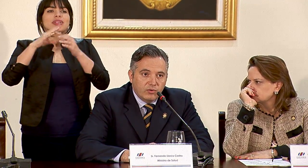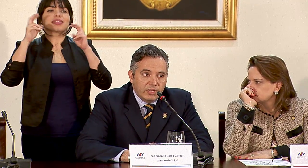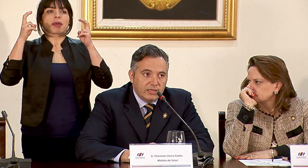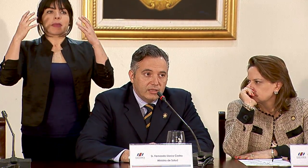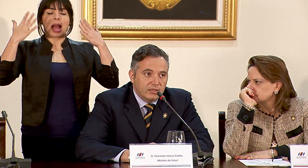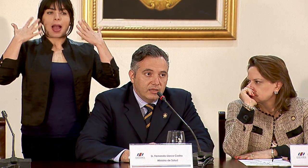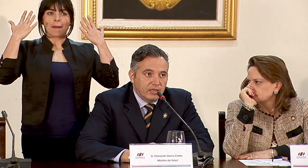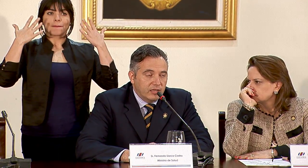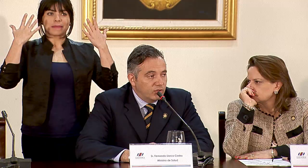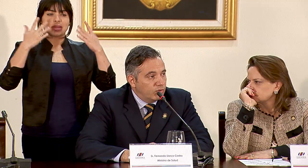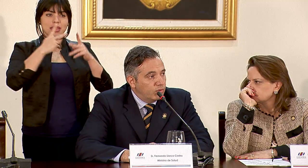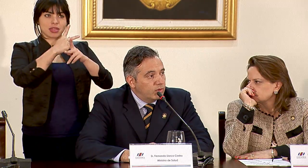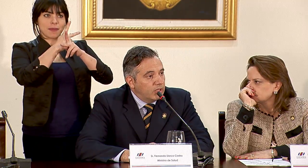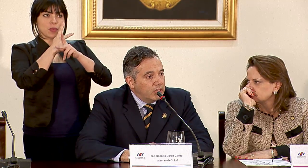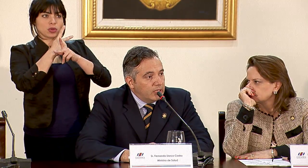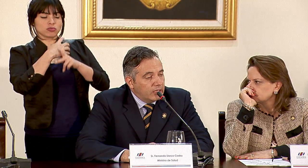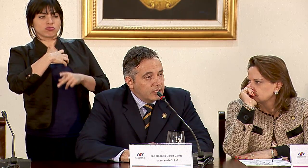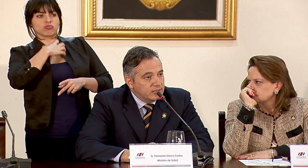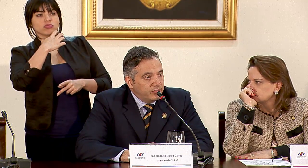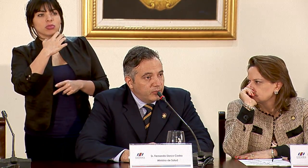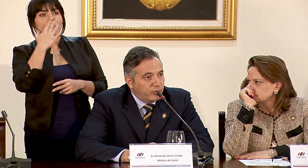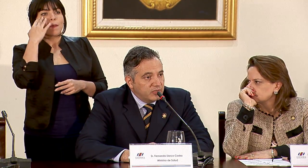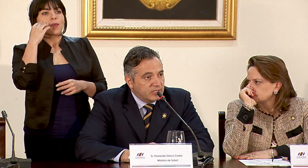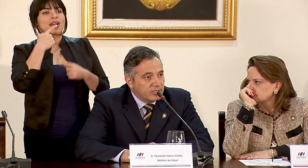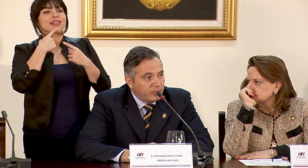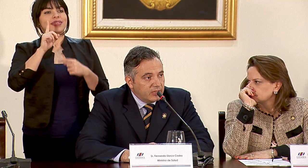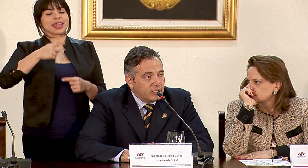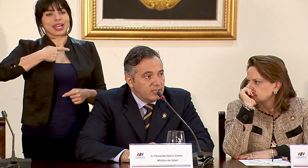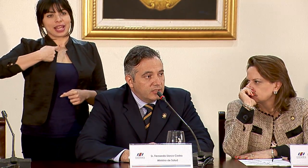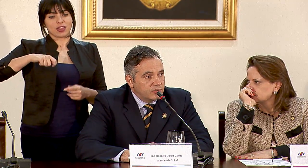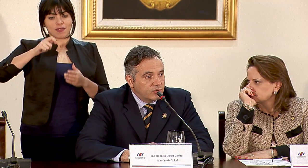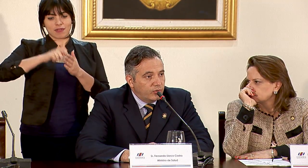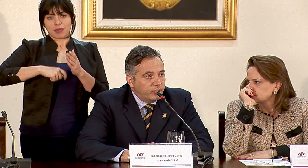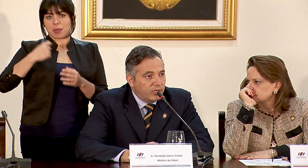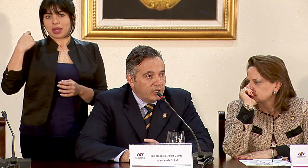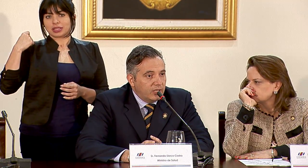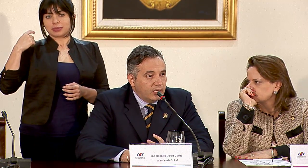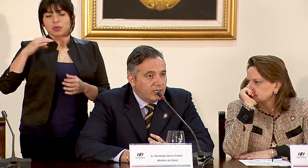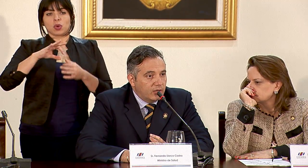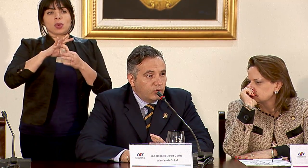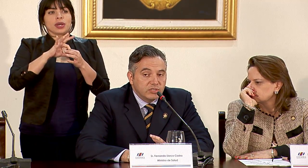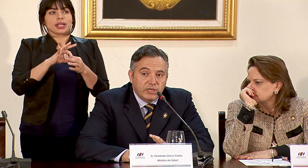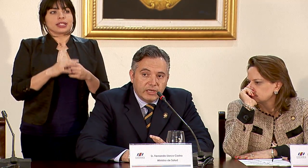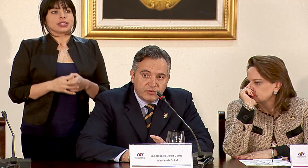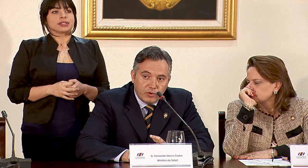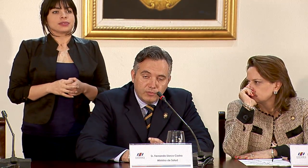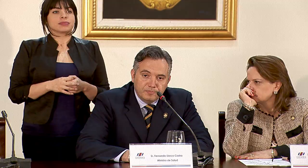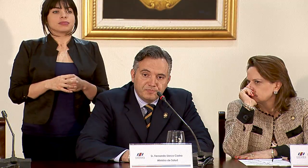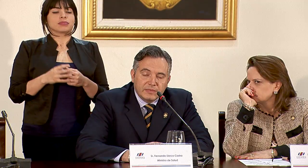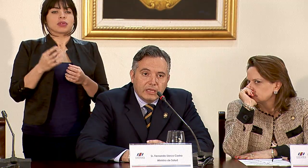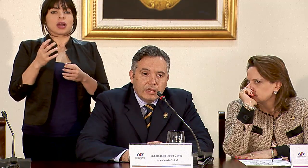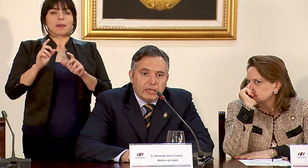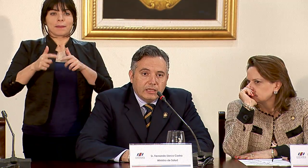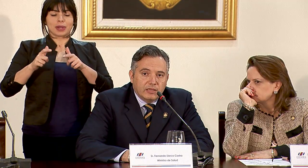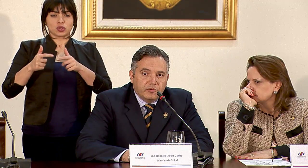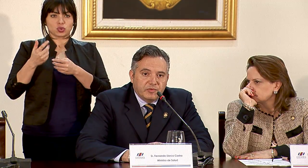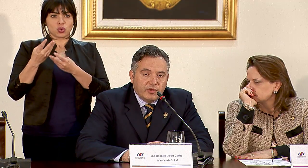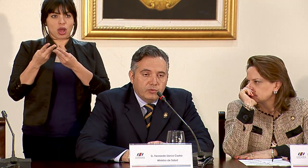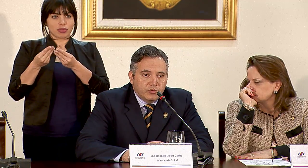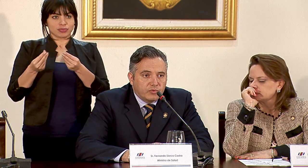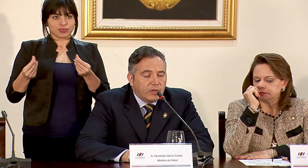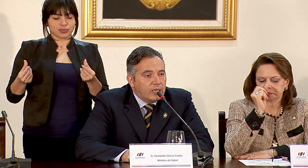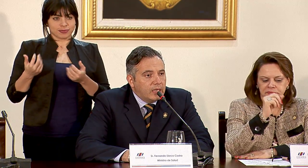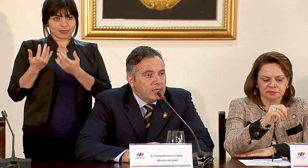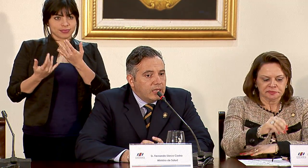mostrado con el decreto que se firmó recientemente sobre coincineración de